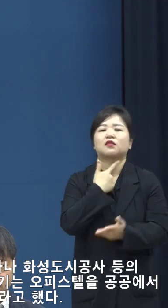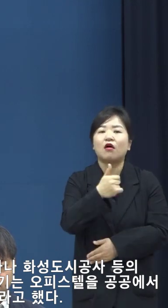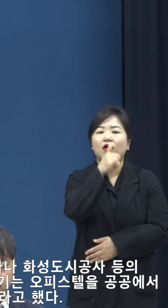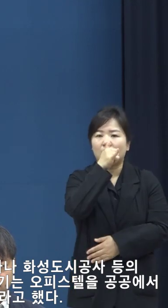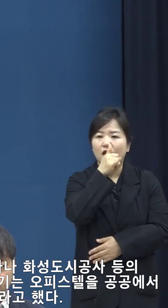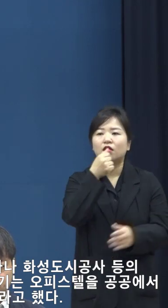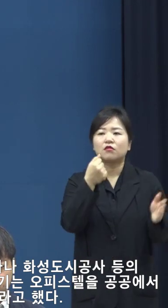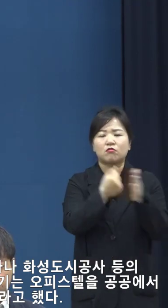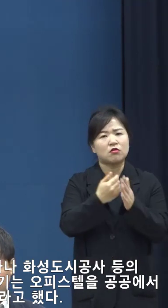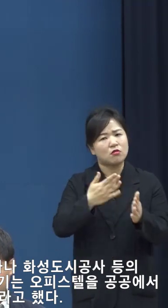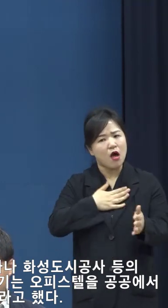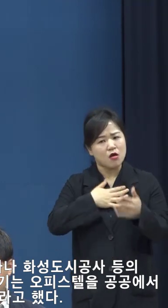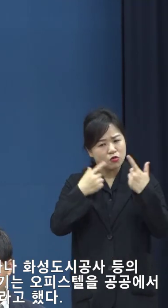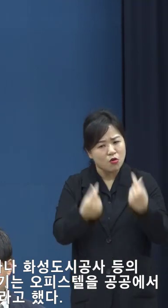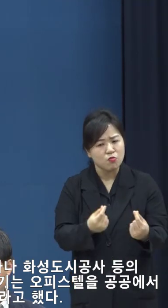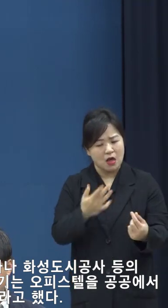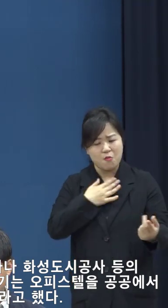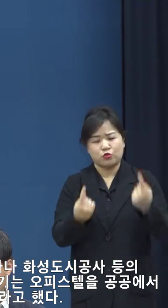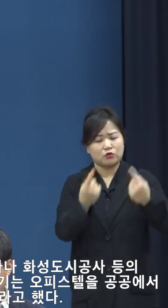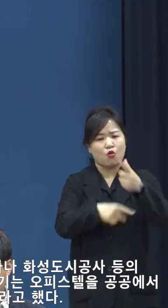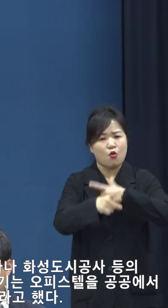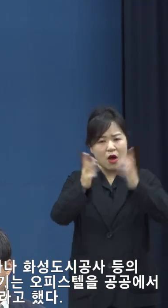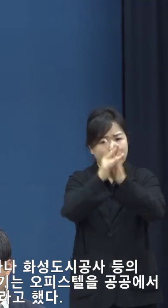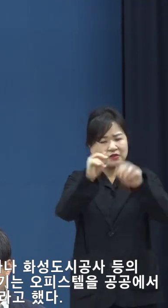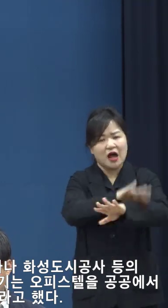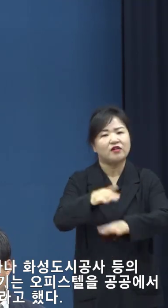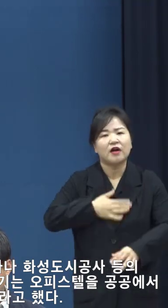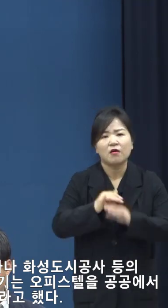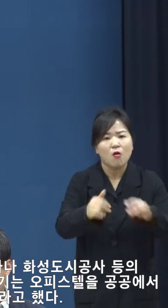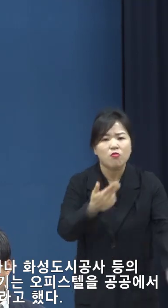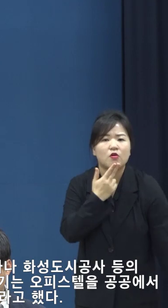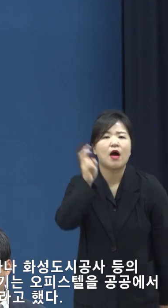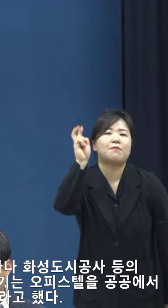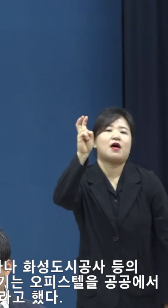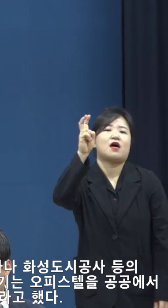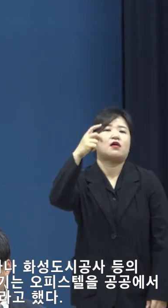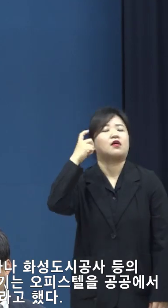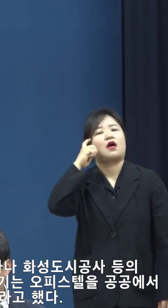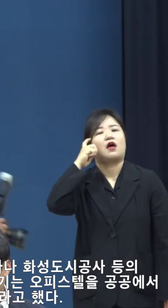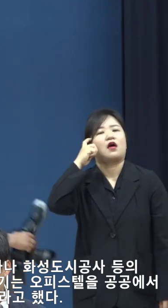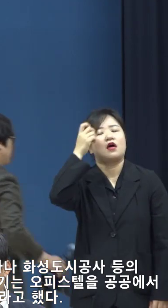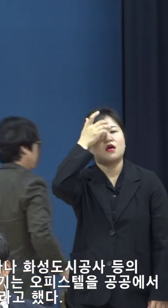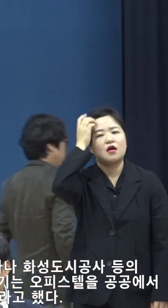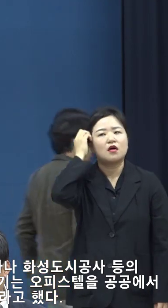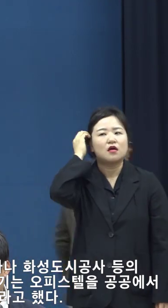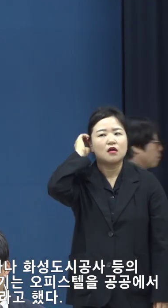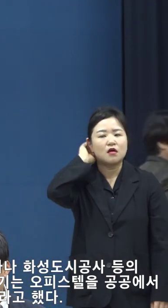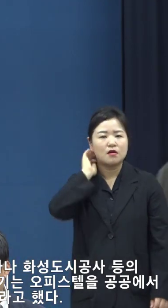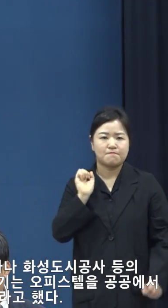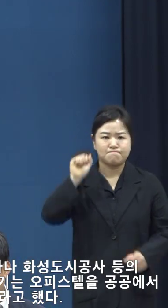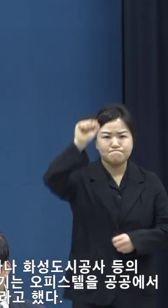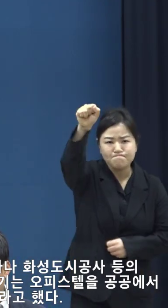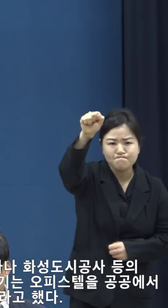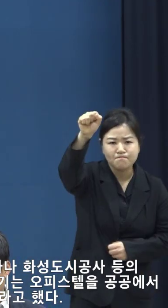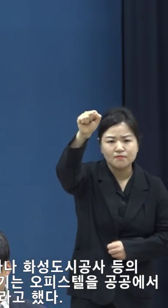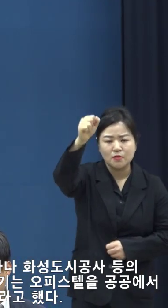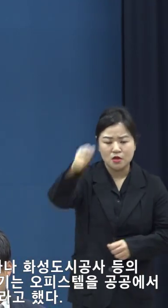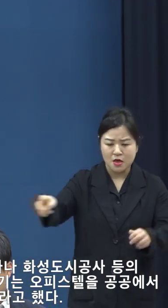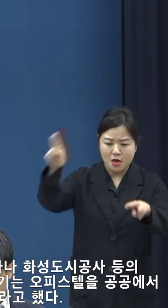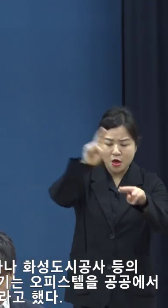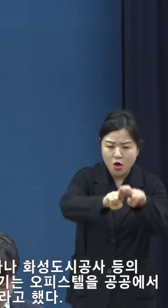때문에 저만큼 화성을 잘한 사람은 없을 것이다. 후보자들 중에서. 이런 생각을 하고 막상 하고 나서 시장에 취임을